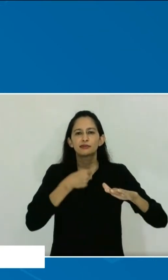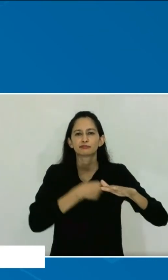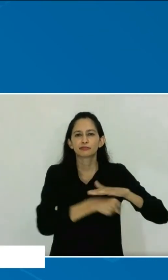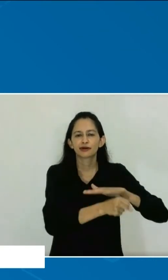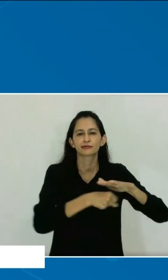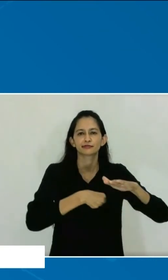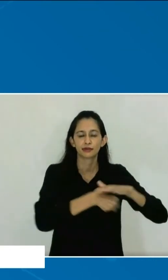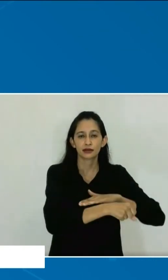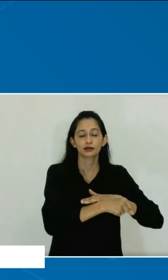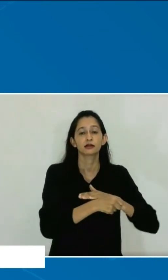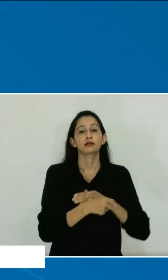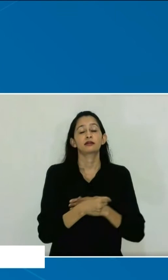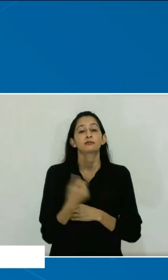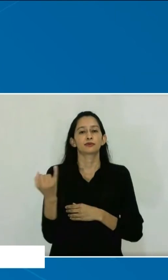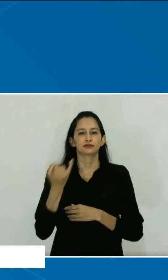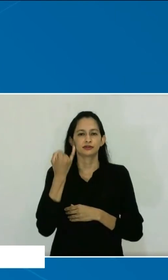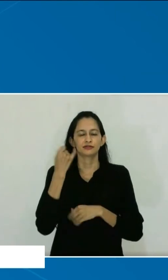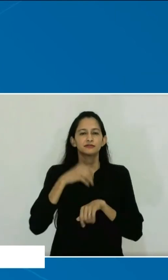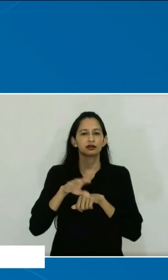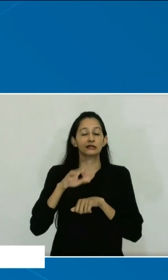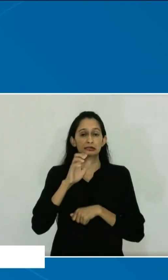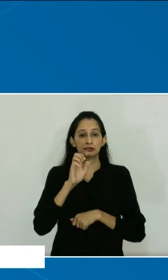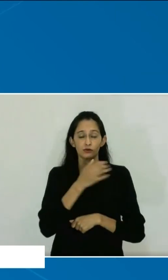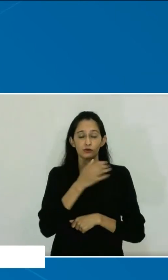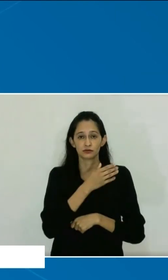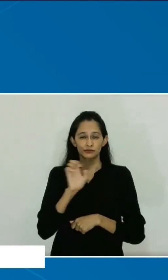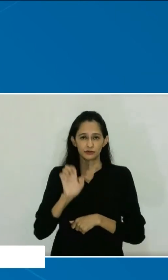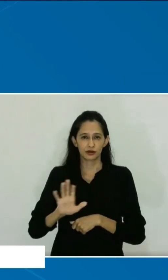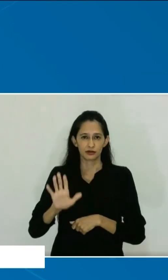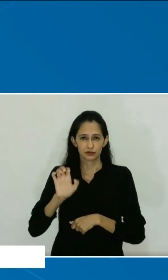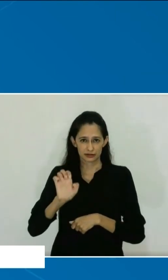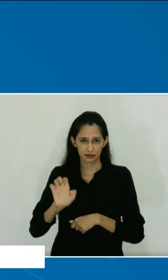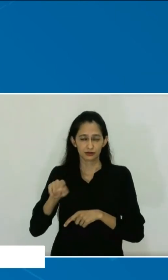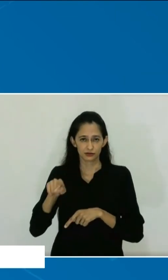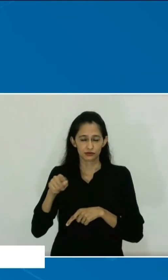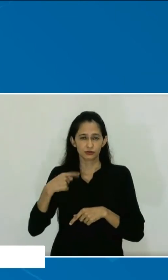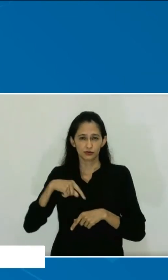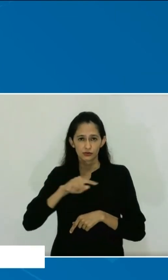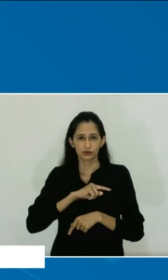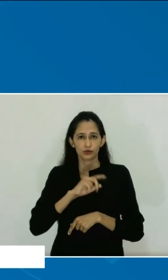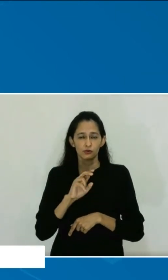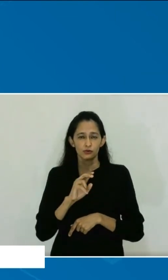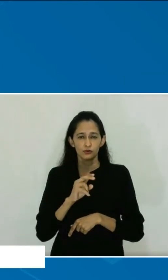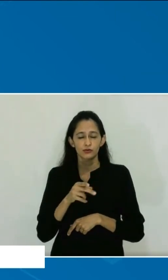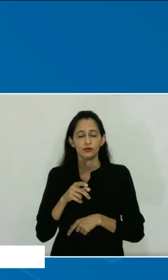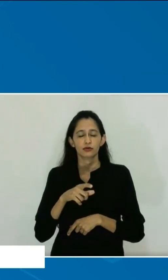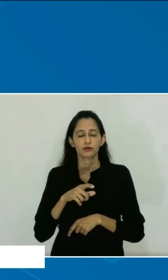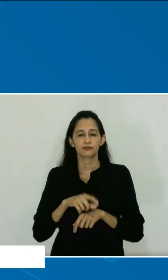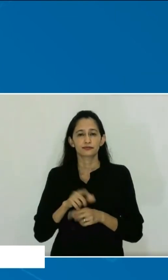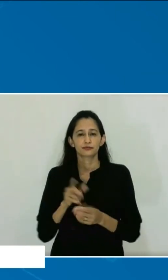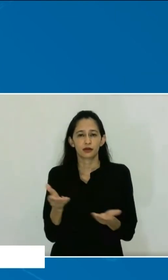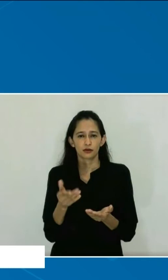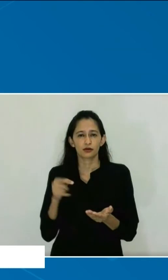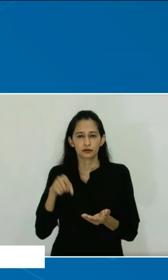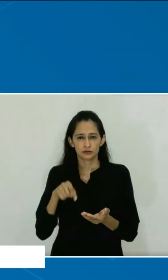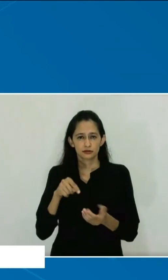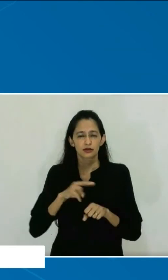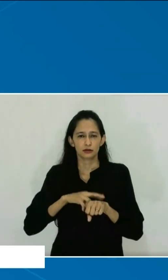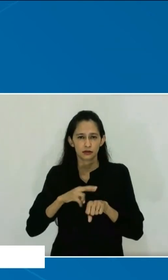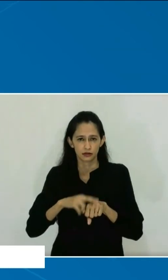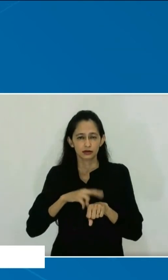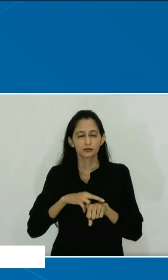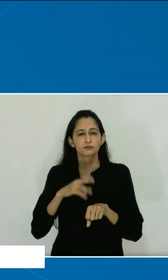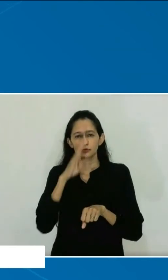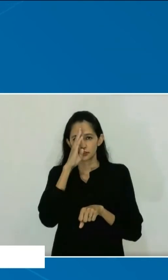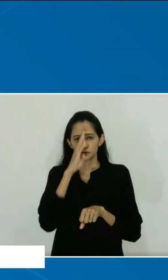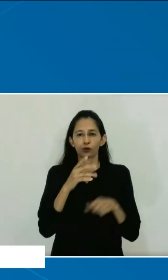lembrando que o nosso estado apresenta algumas particularidades do atendimento indígena. Nós temos o primeiro Instituto de Educação Indígena do